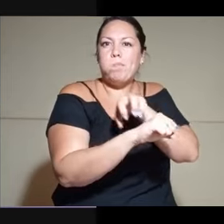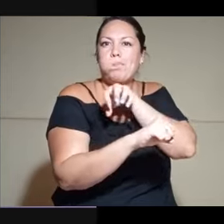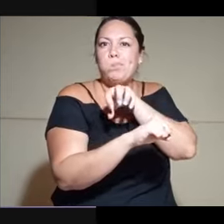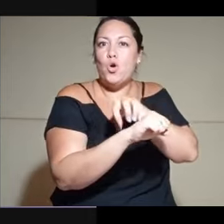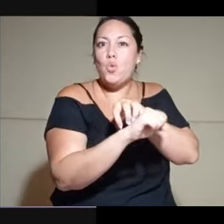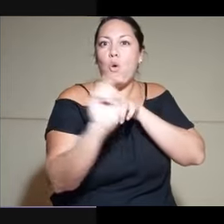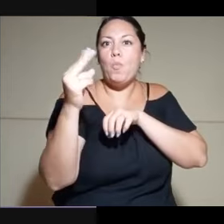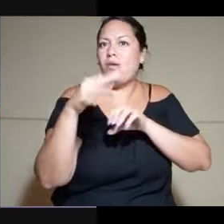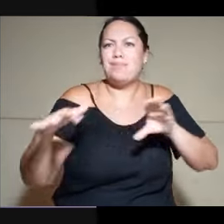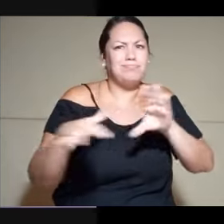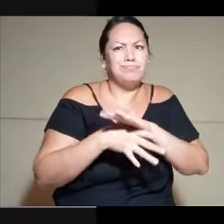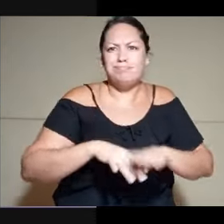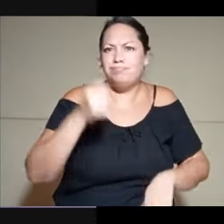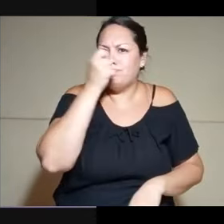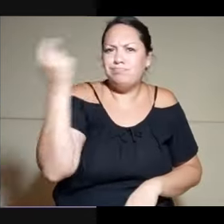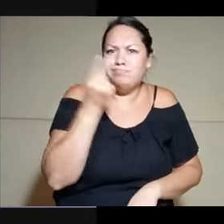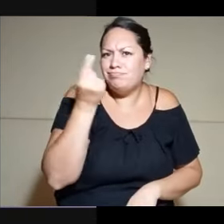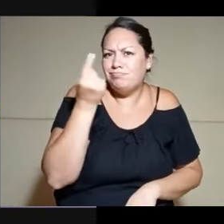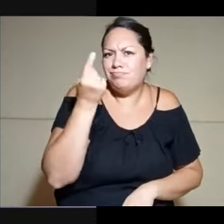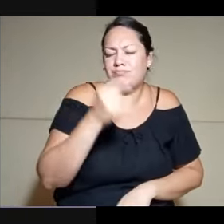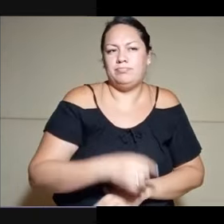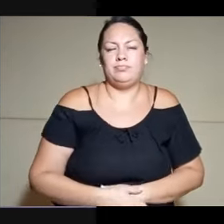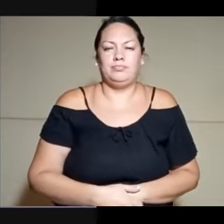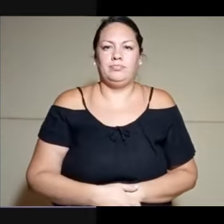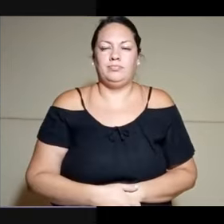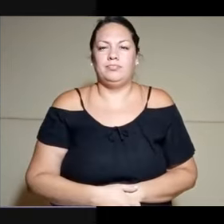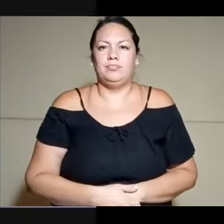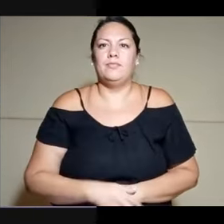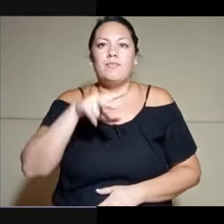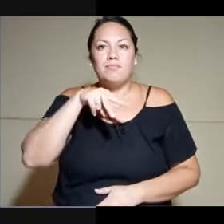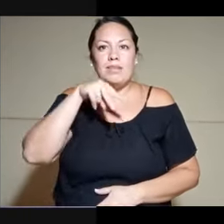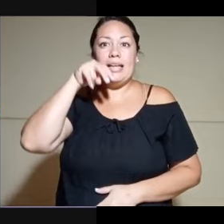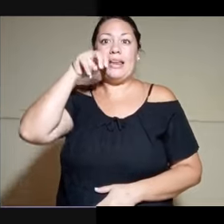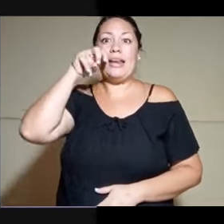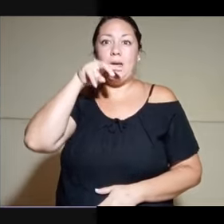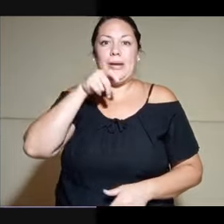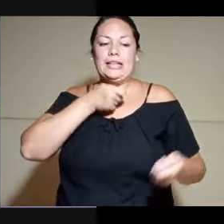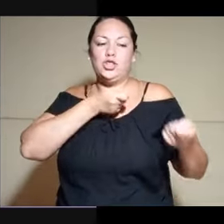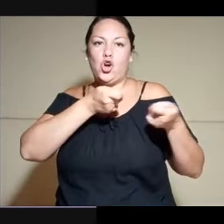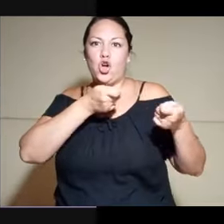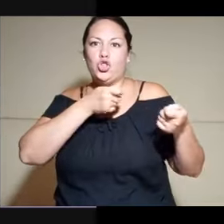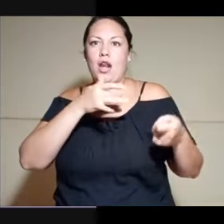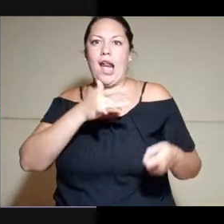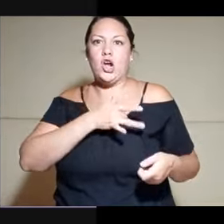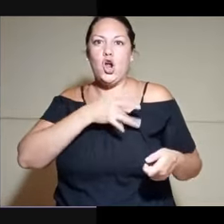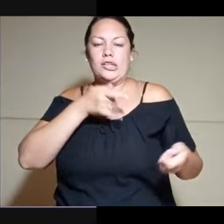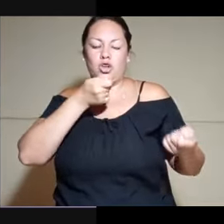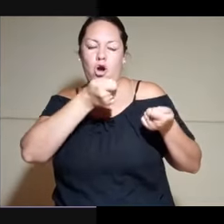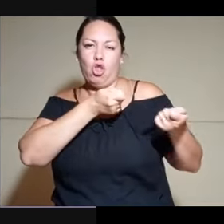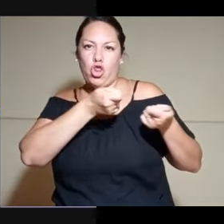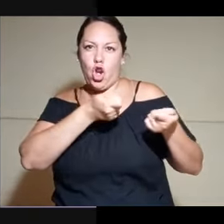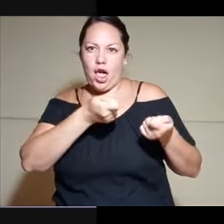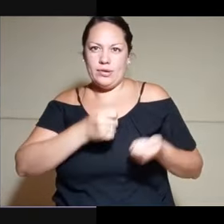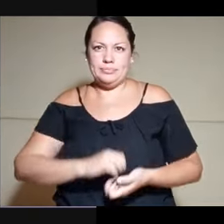del movimiento, o sea, la cabeza hacia atrás, se termina lesionando el bulbo y se puede producir la muerte instantánea. por afectación